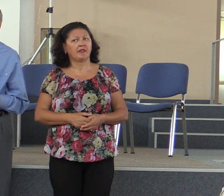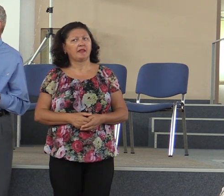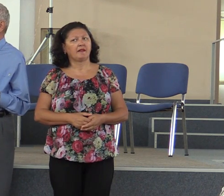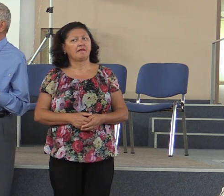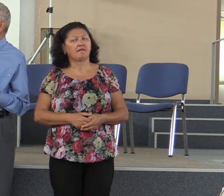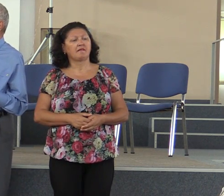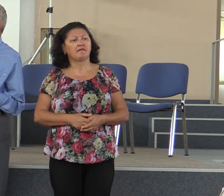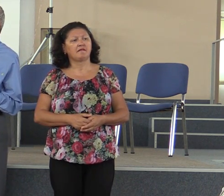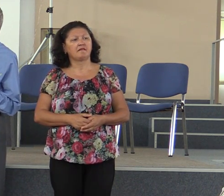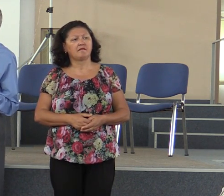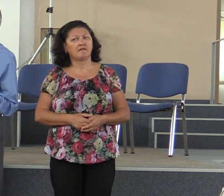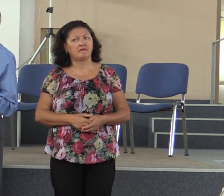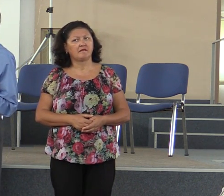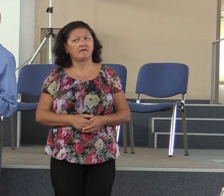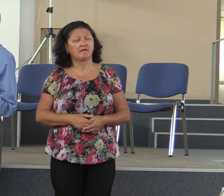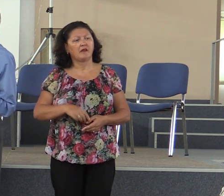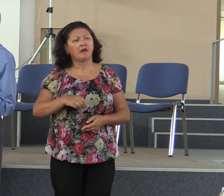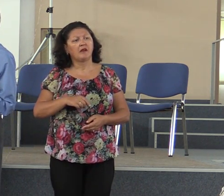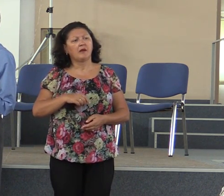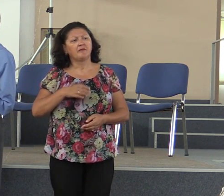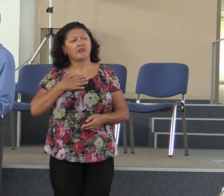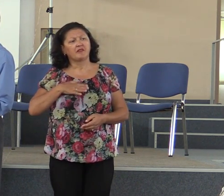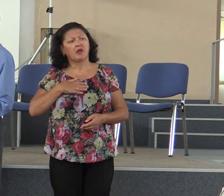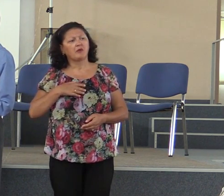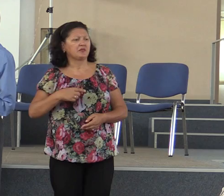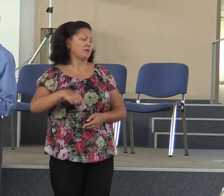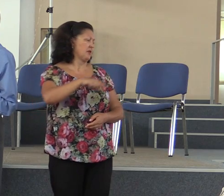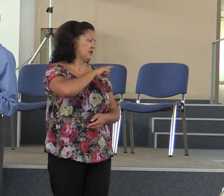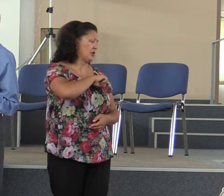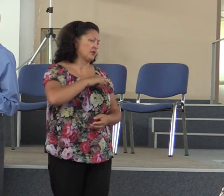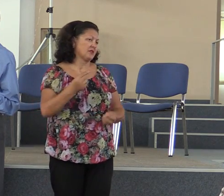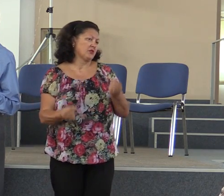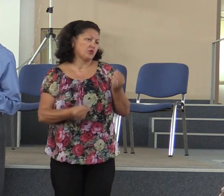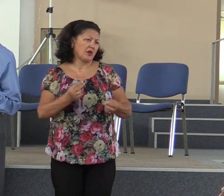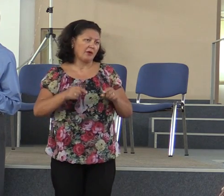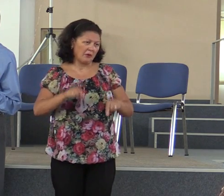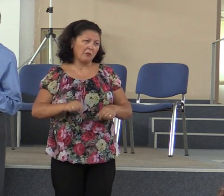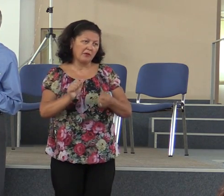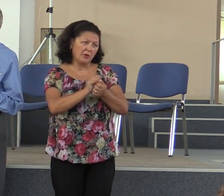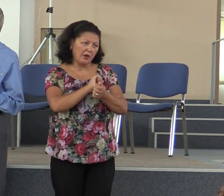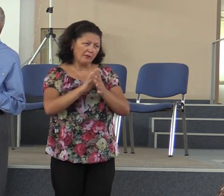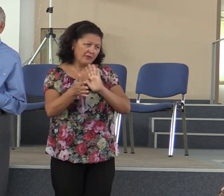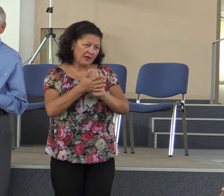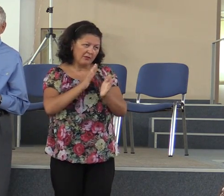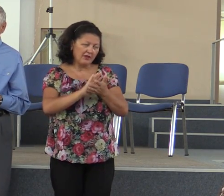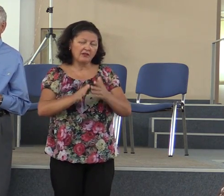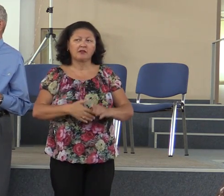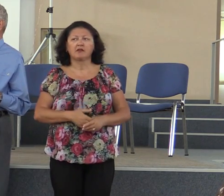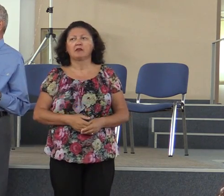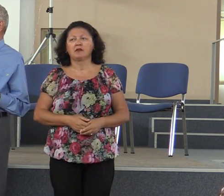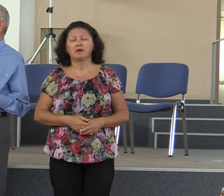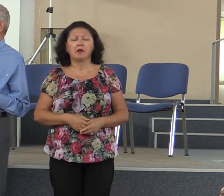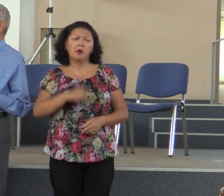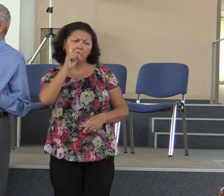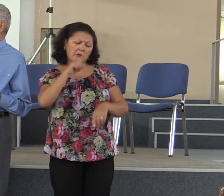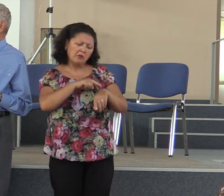Putem să pot să mă întorc și să ne jucăm acum că am terminat. "Well, just a minute." Numai un minut,